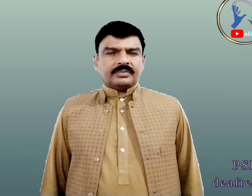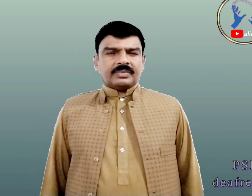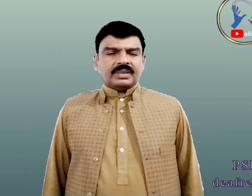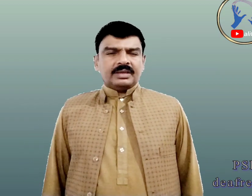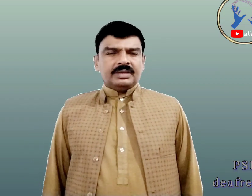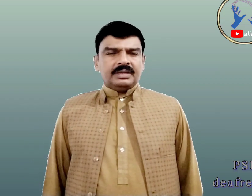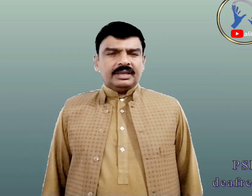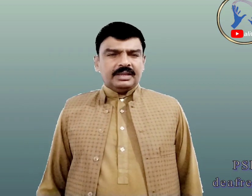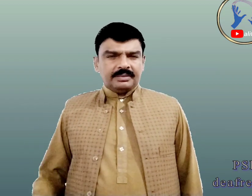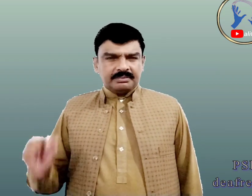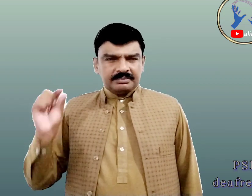टिनी,